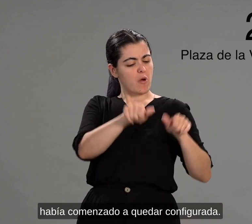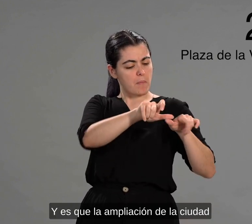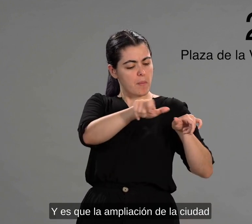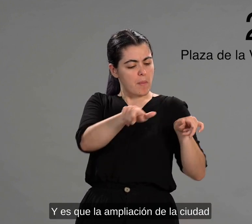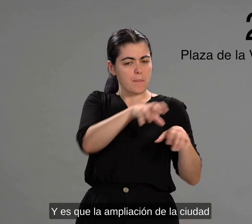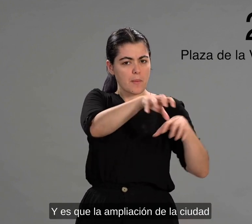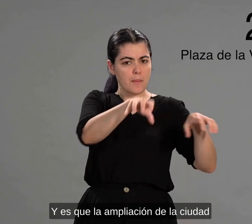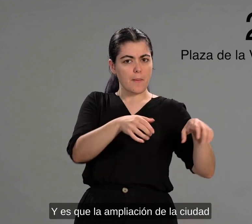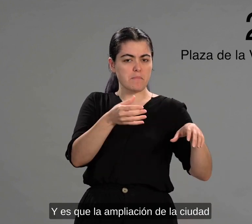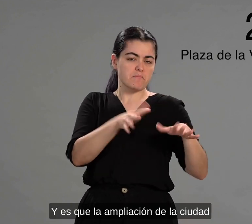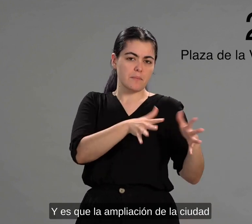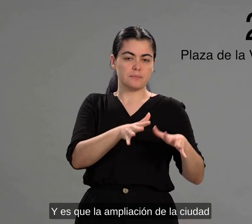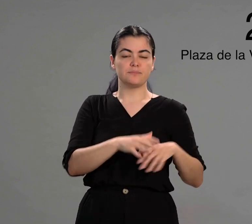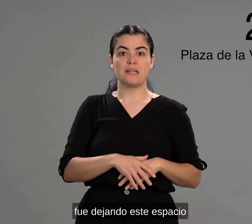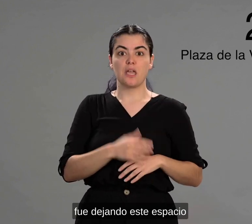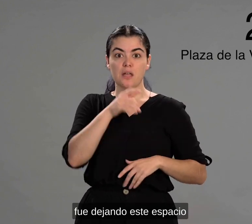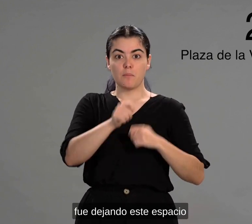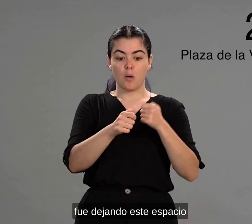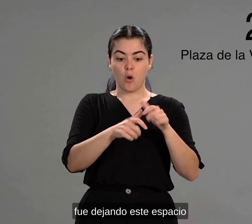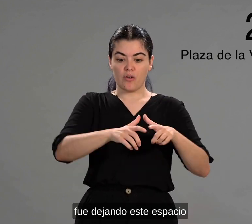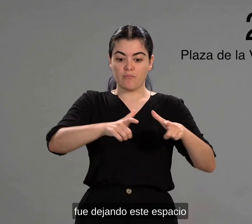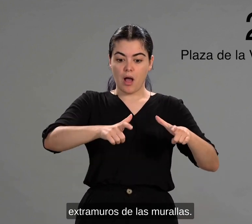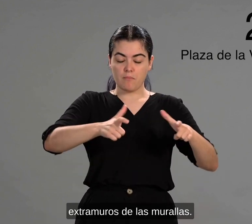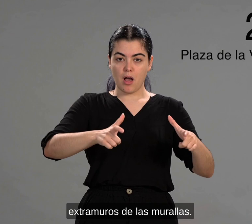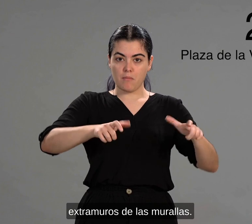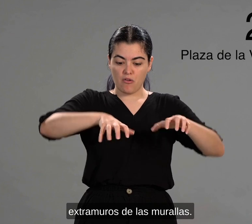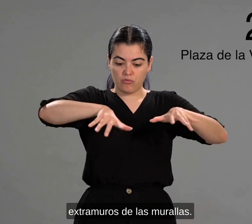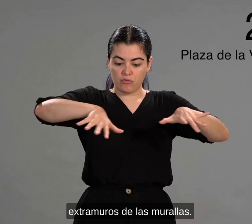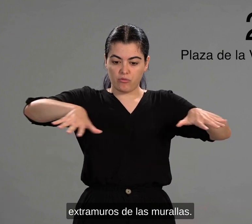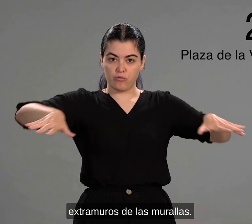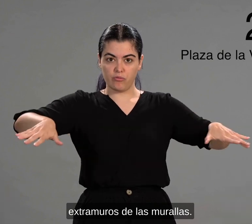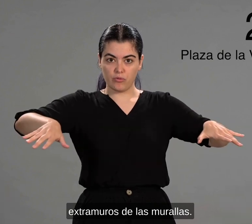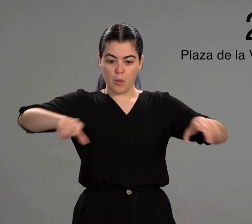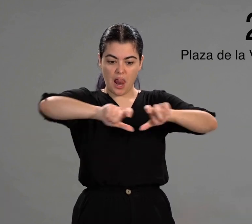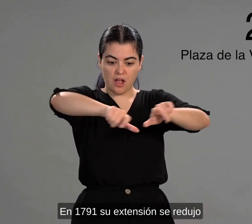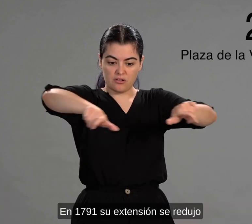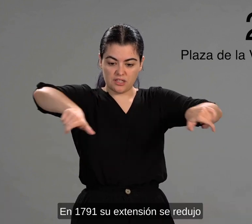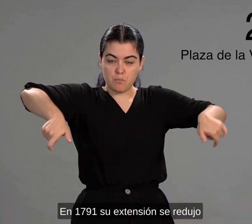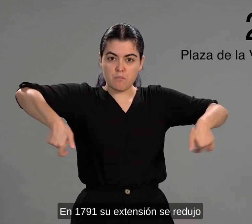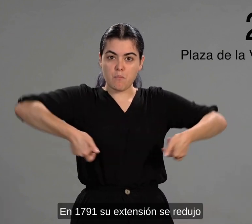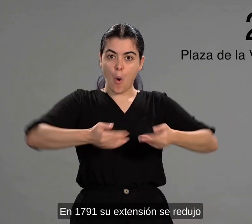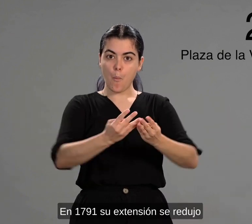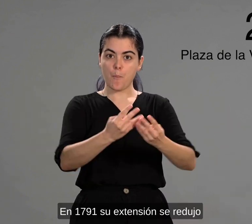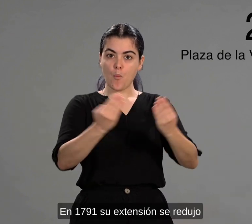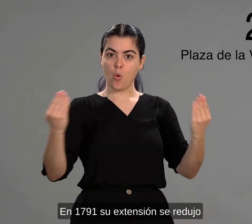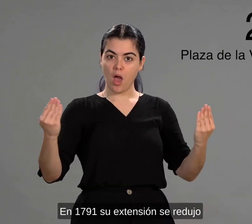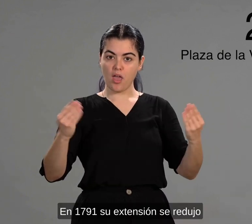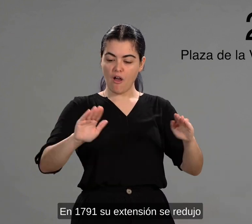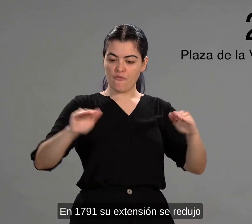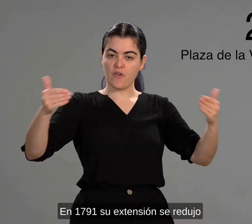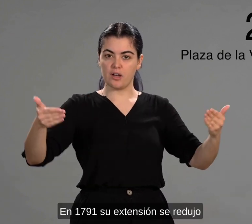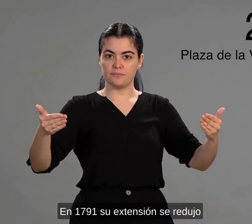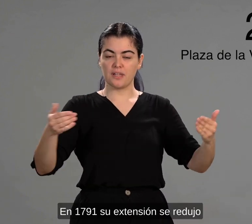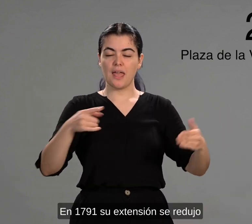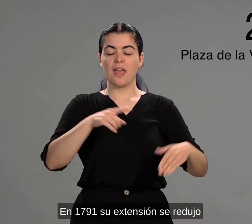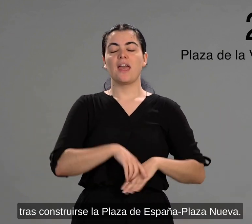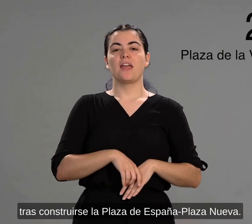Y es que la ampliación de la ciudad fue dejando este espacio extramuros de las murallas. En 1791, su extensión se redujo tras